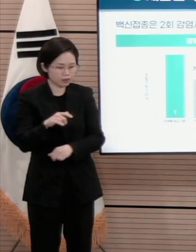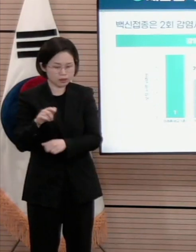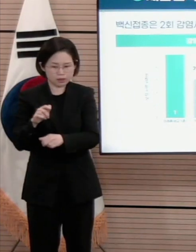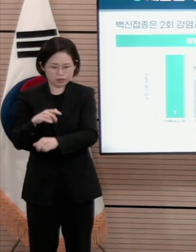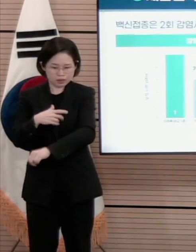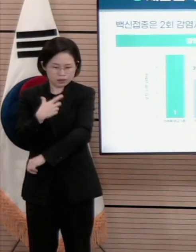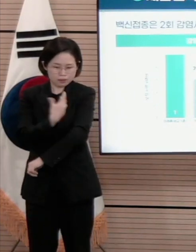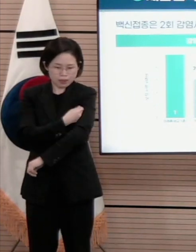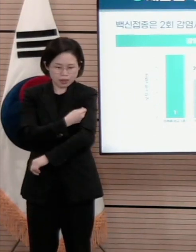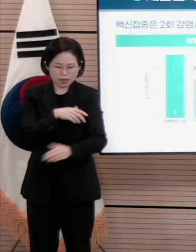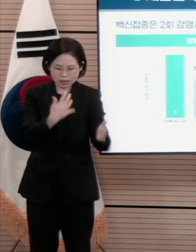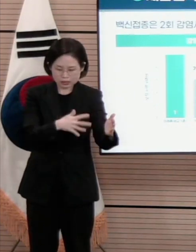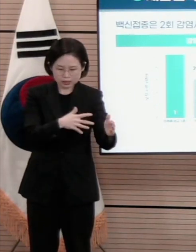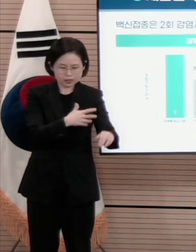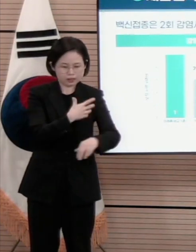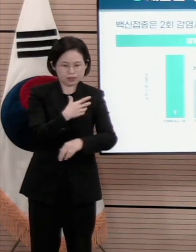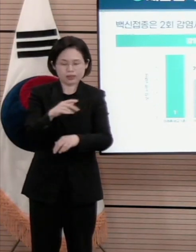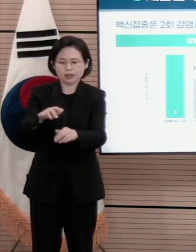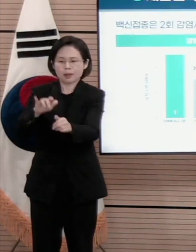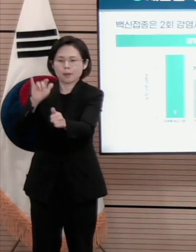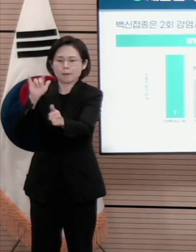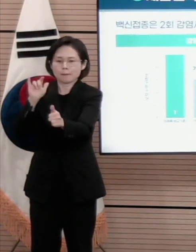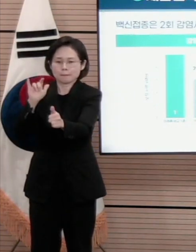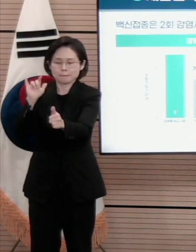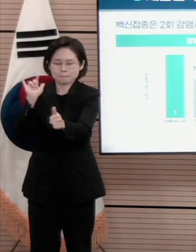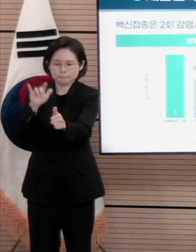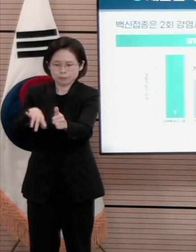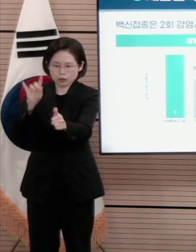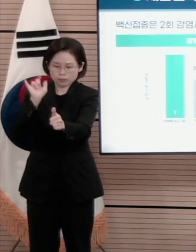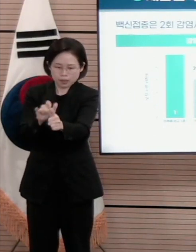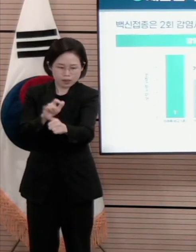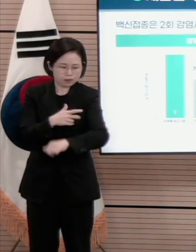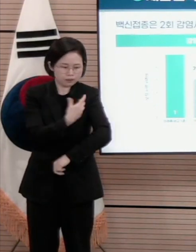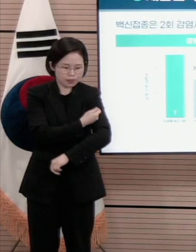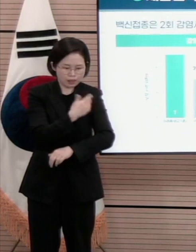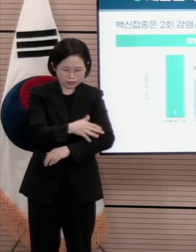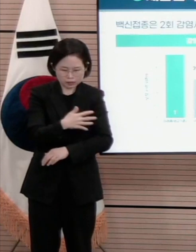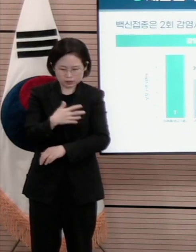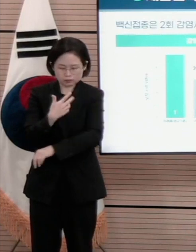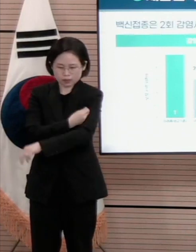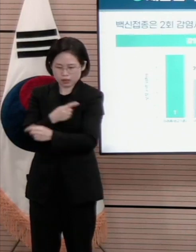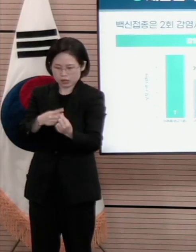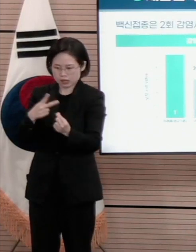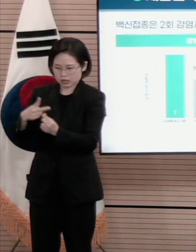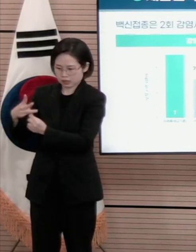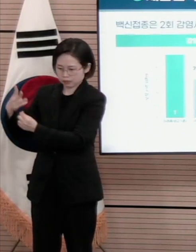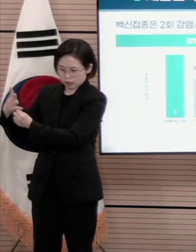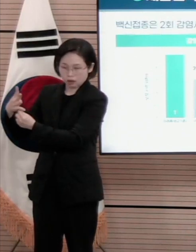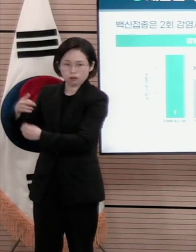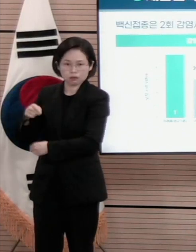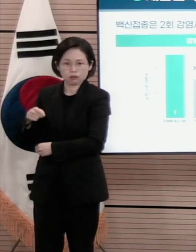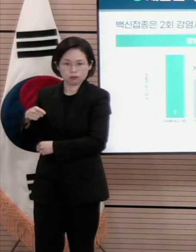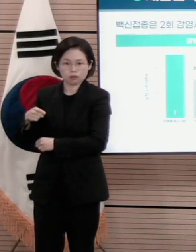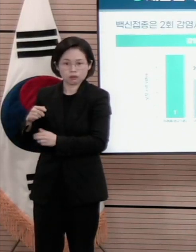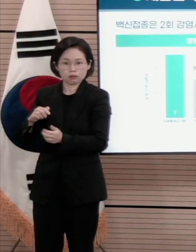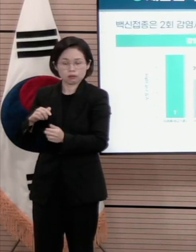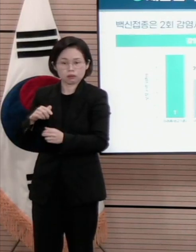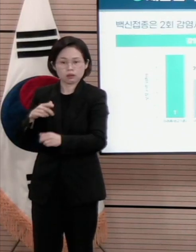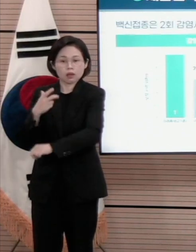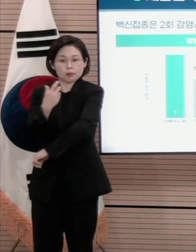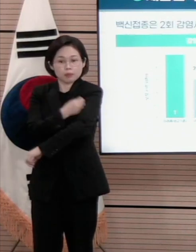1차 접종, 2차 접종, 3차 접종이 진행될수록 사망을 감소시키는 효과가 있는